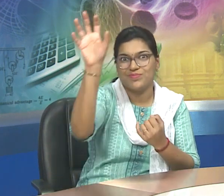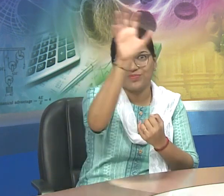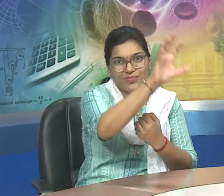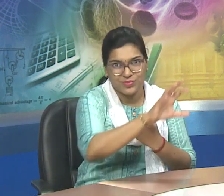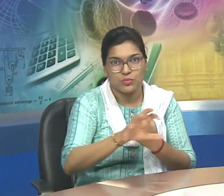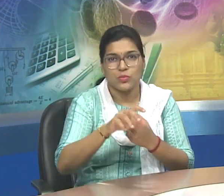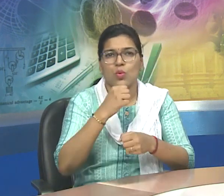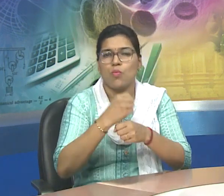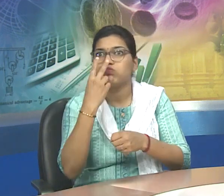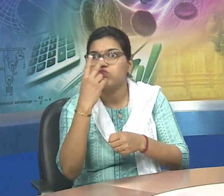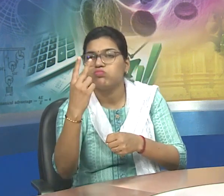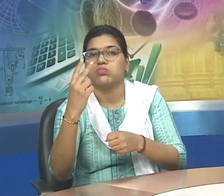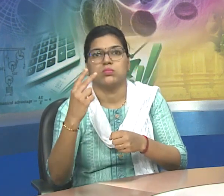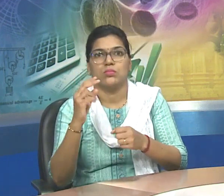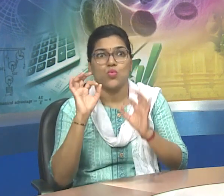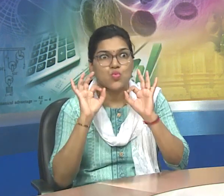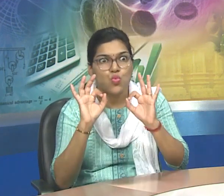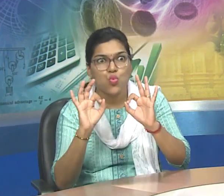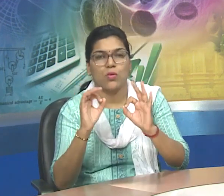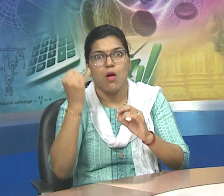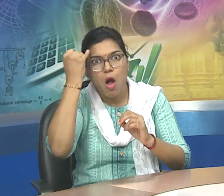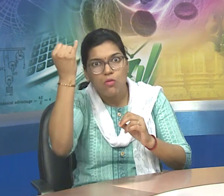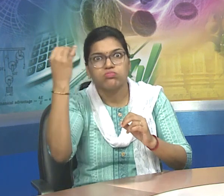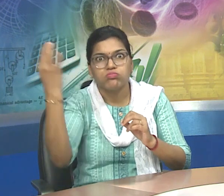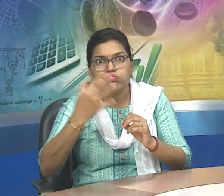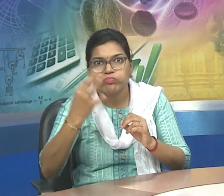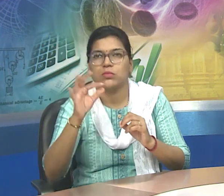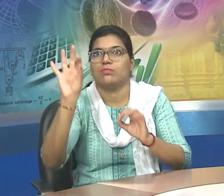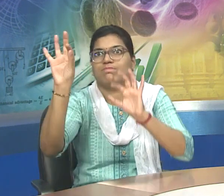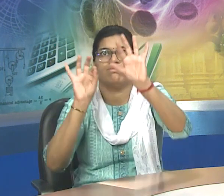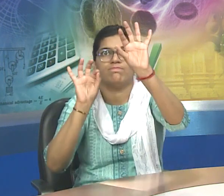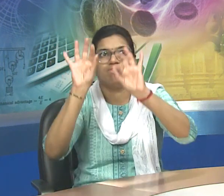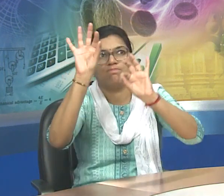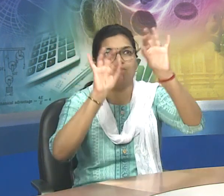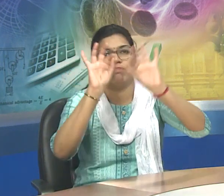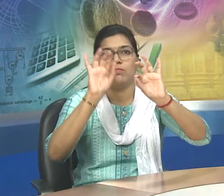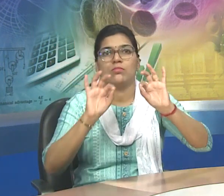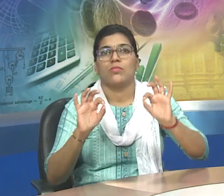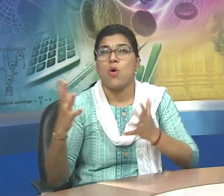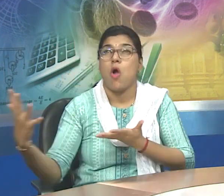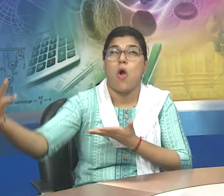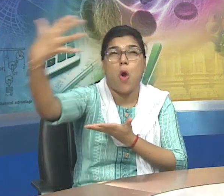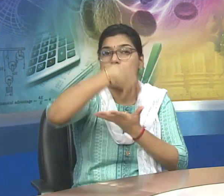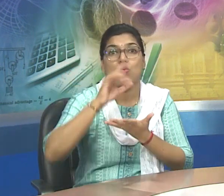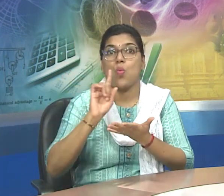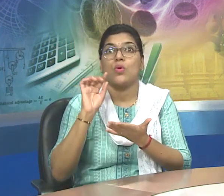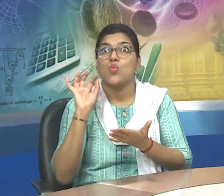हालांकि राज्यों का काम सरकार करती है और सरकार पूरी सहायता देती है कामों को करने के लिए।